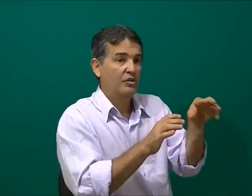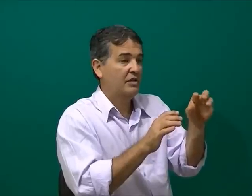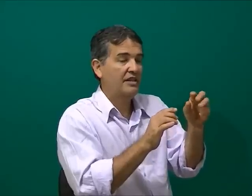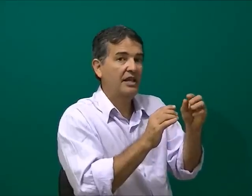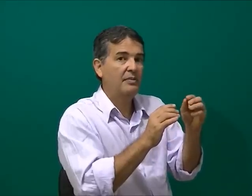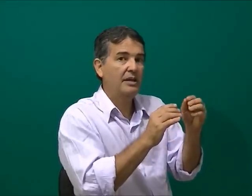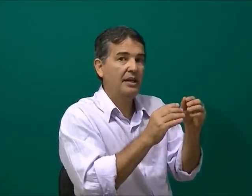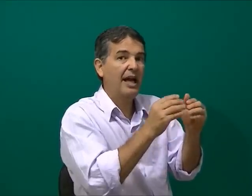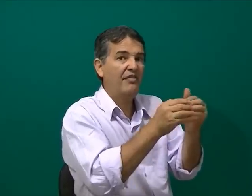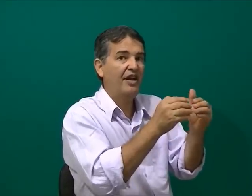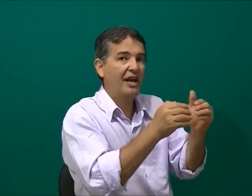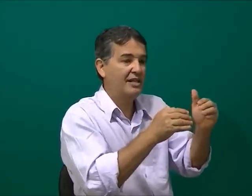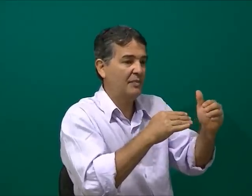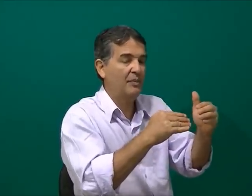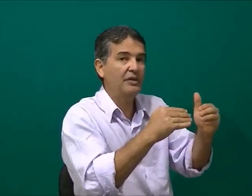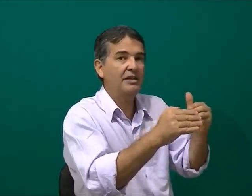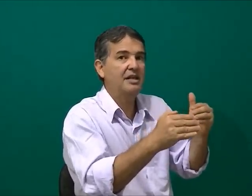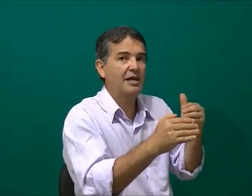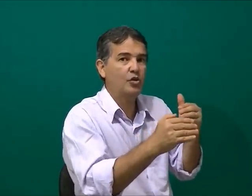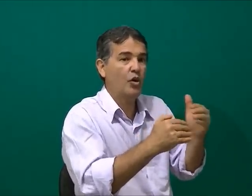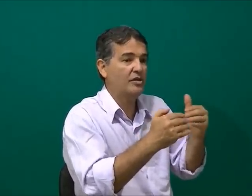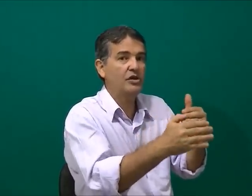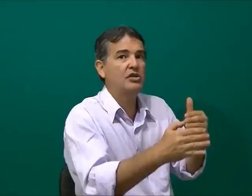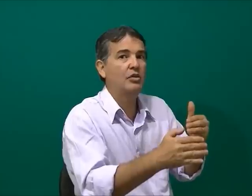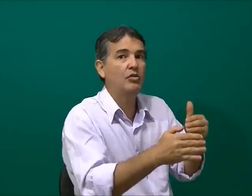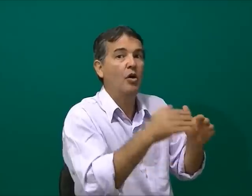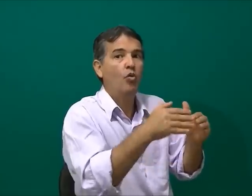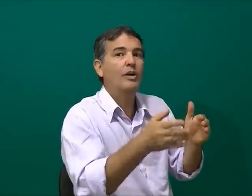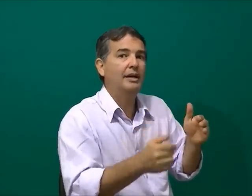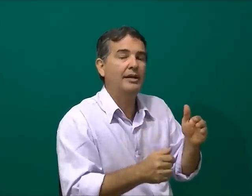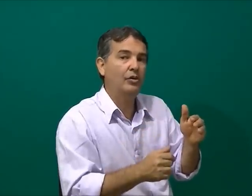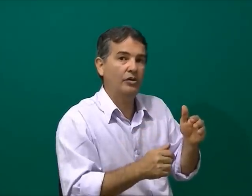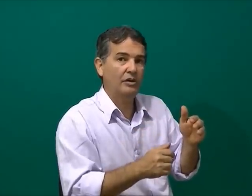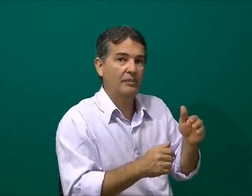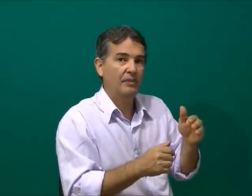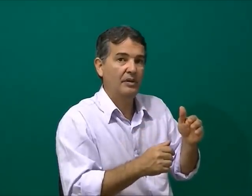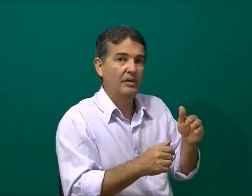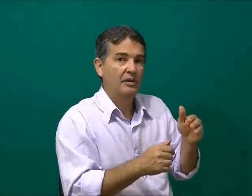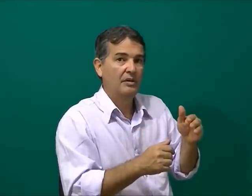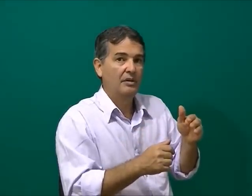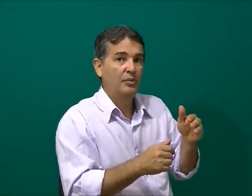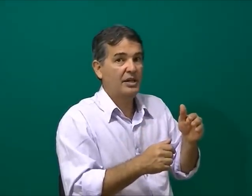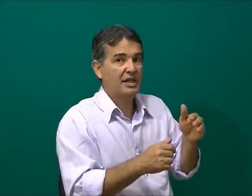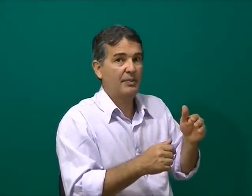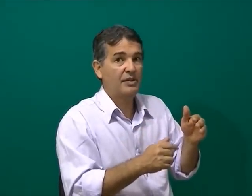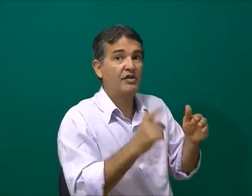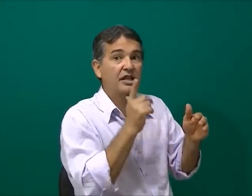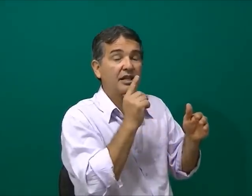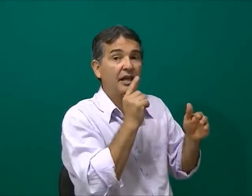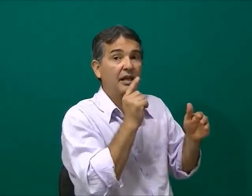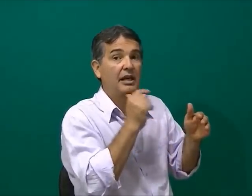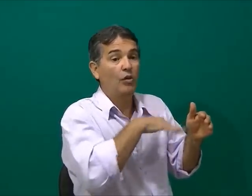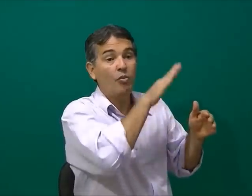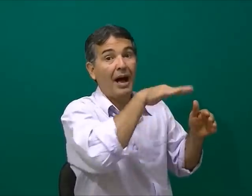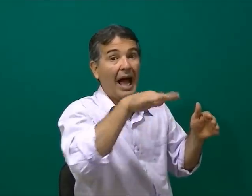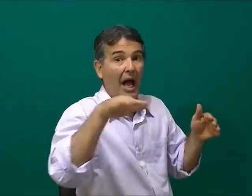vai ter que manter a referência para poder dizer as coisas onde estão, uma atrás da outra. Por exemplo, se você tem o mar,